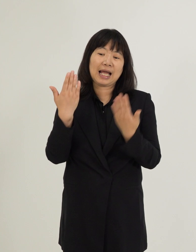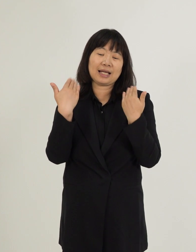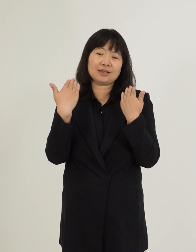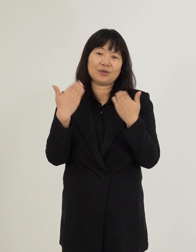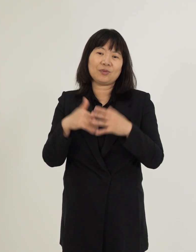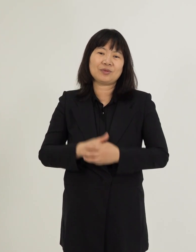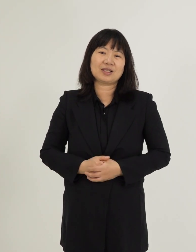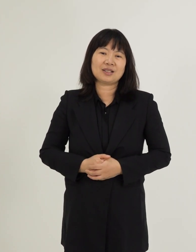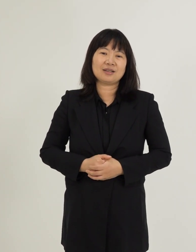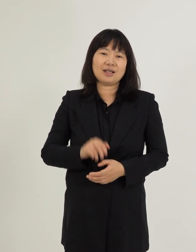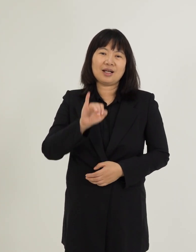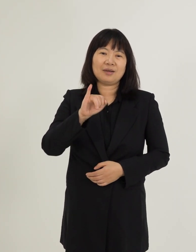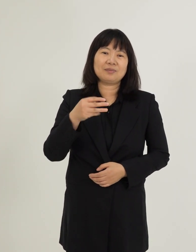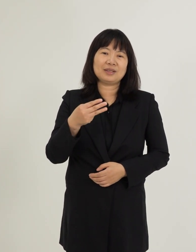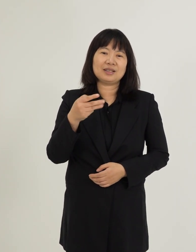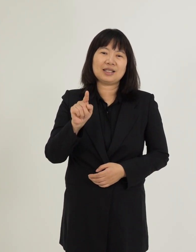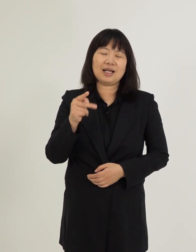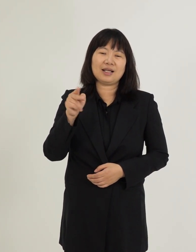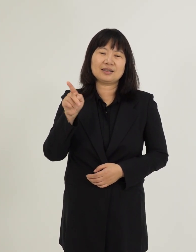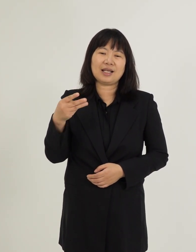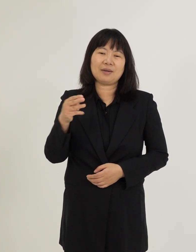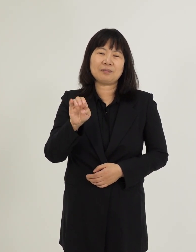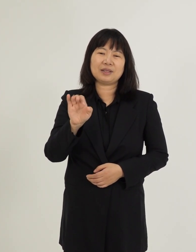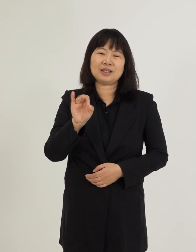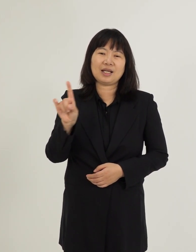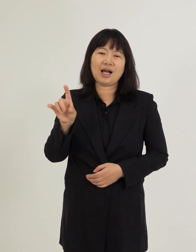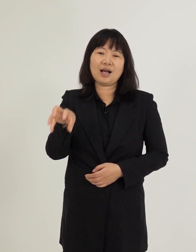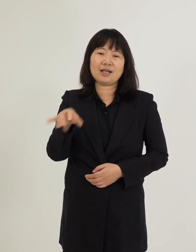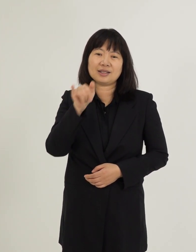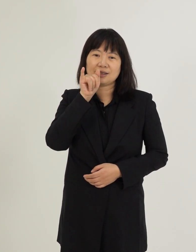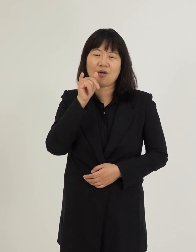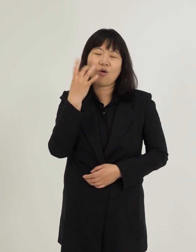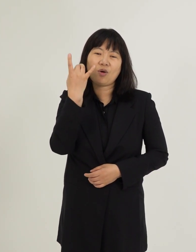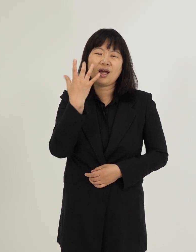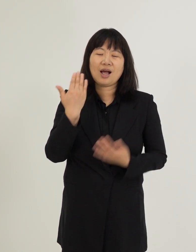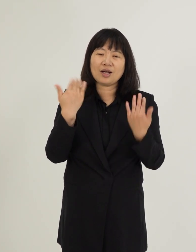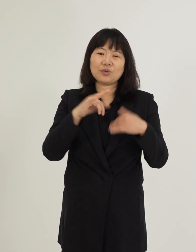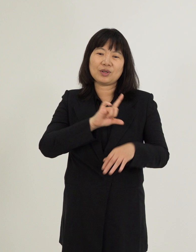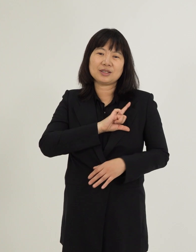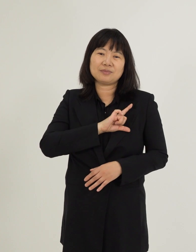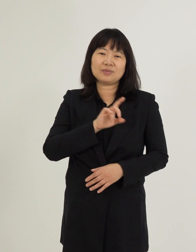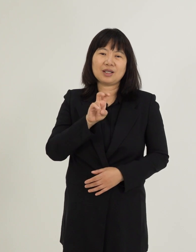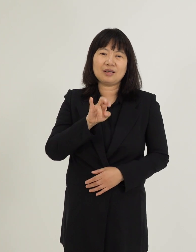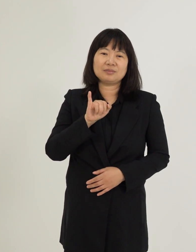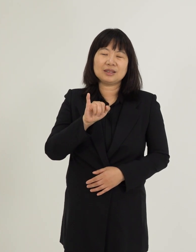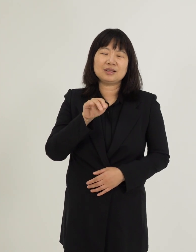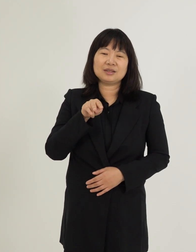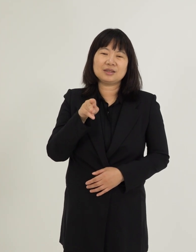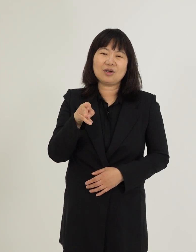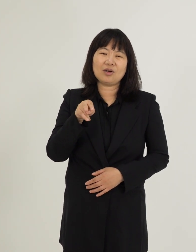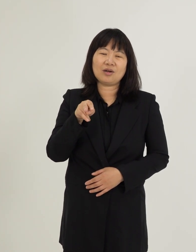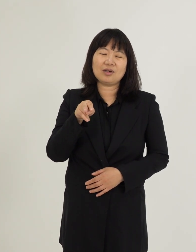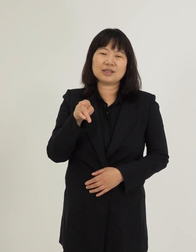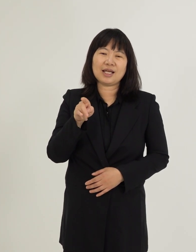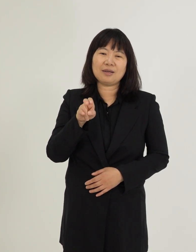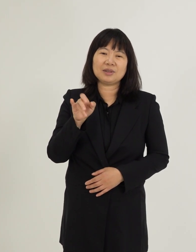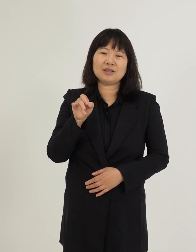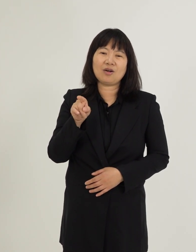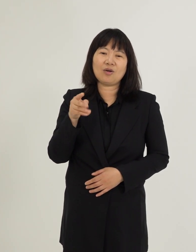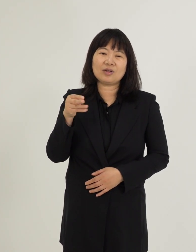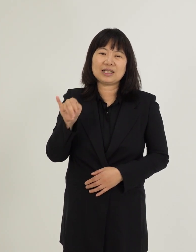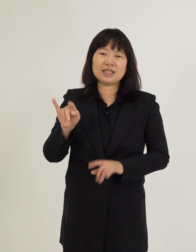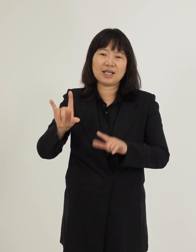미국 그 필라델피아에 있습니다. 원래 학교 이름이 미시오 세미나리가 아니에요.